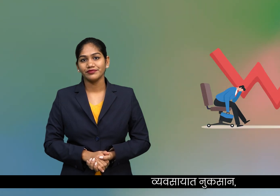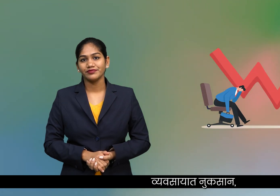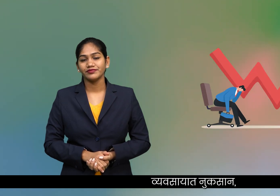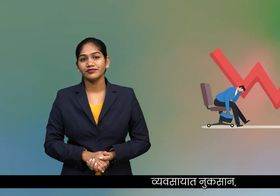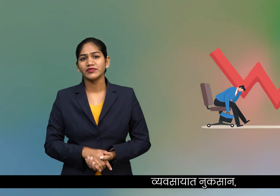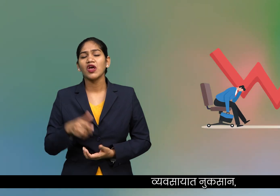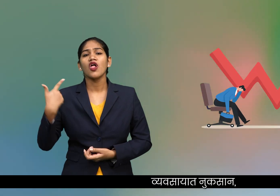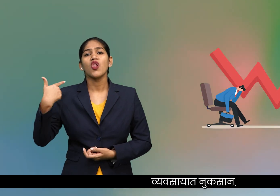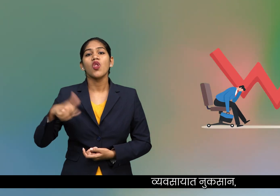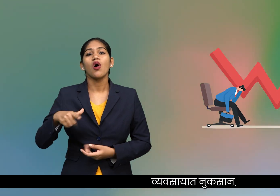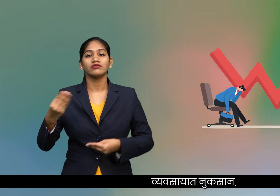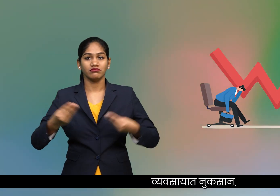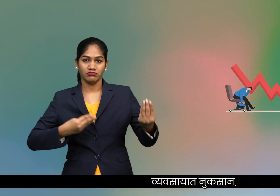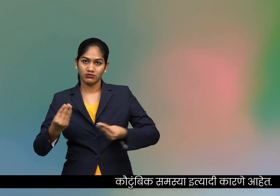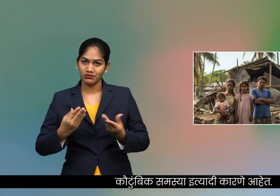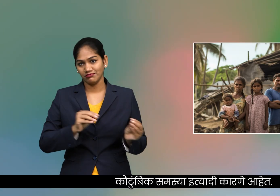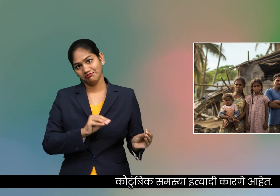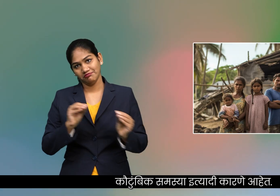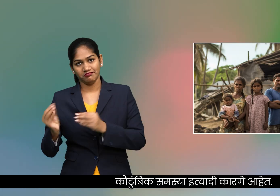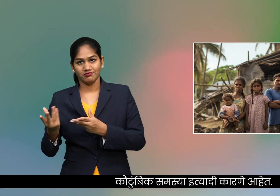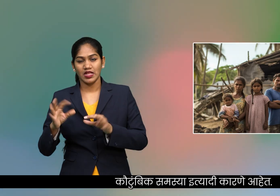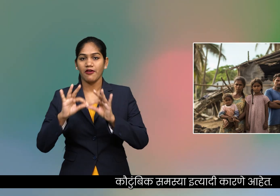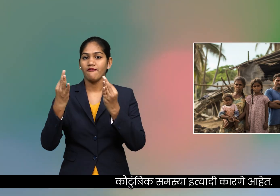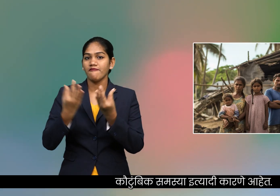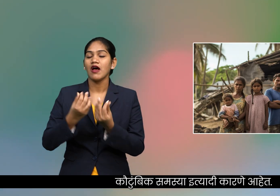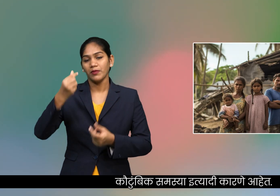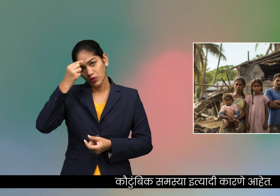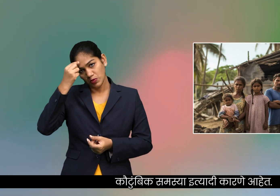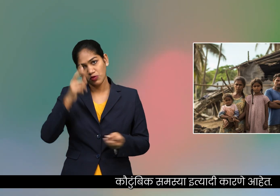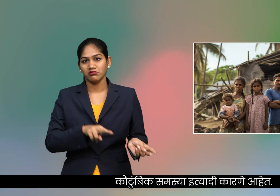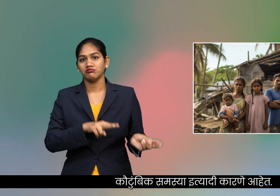व्यवसायात नुकसान, कौटुंबिक समस्या इत्यादी कारणे आहेत.